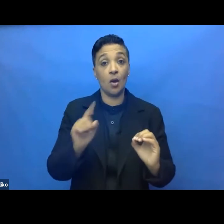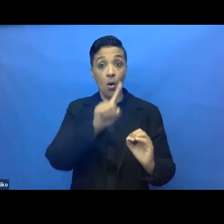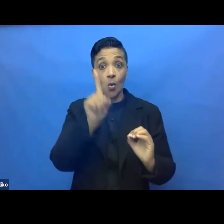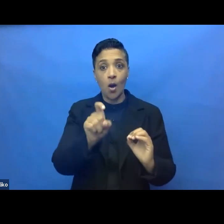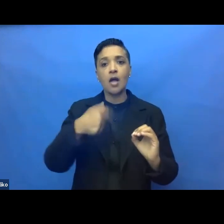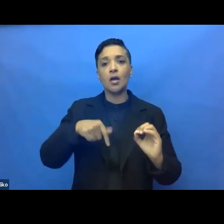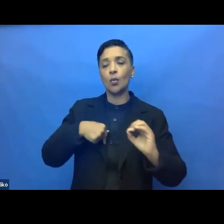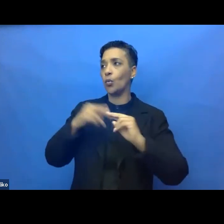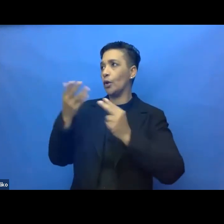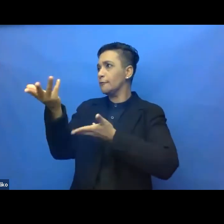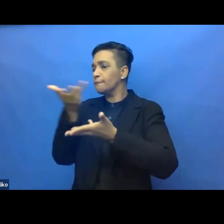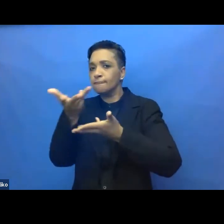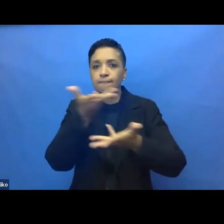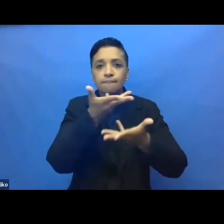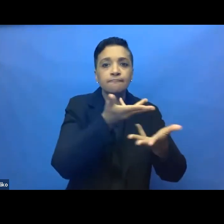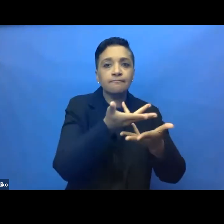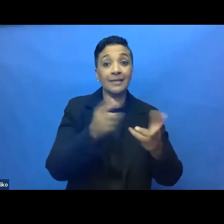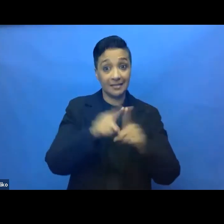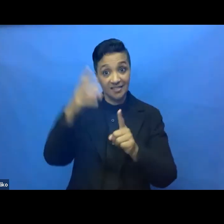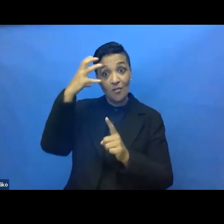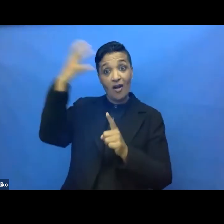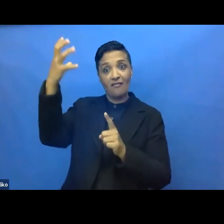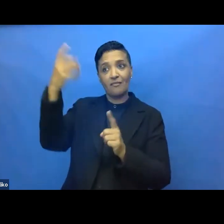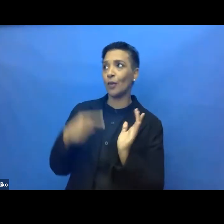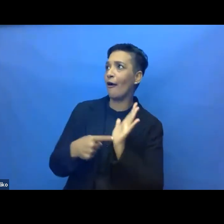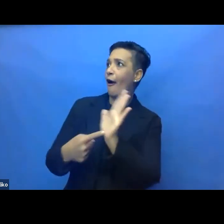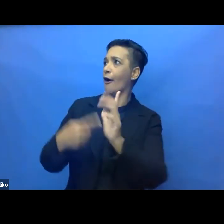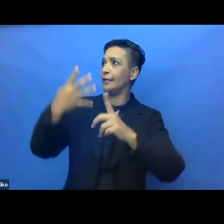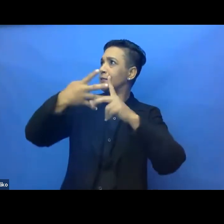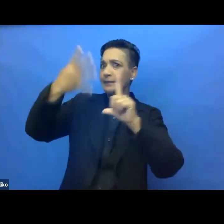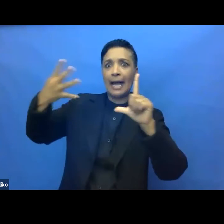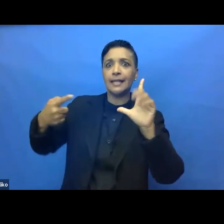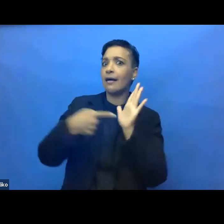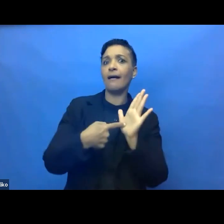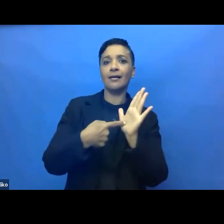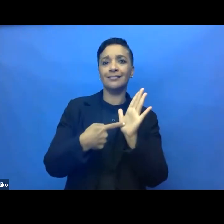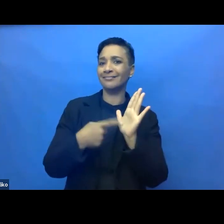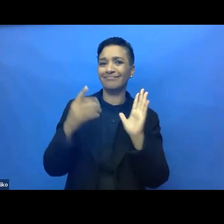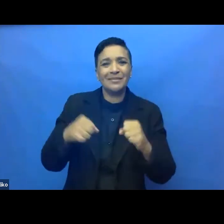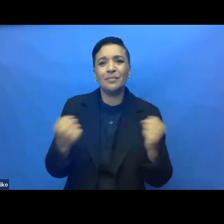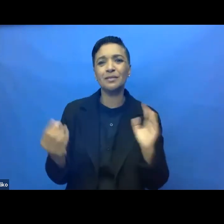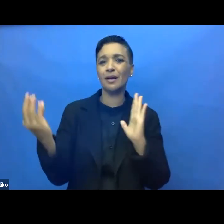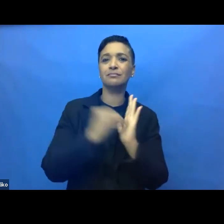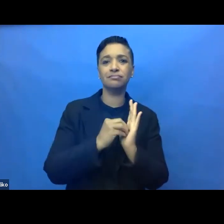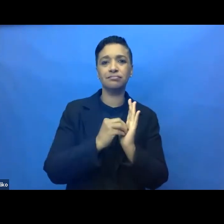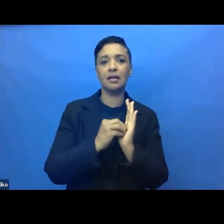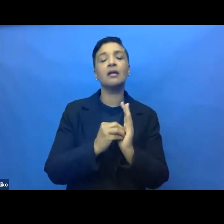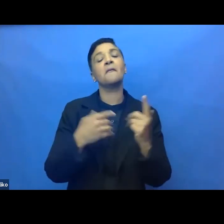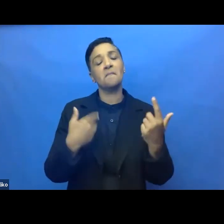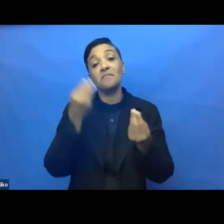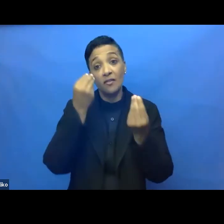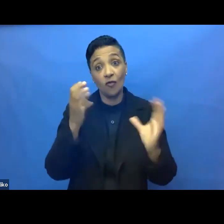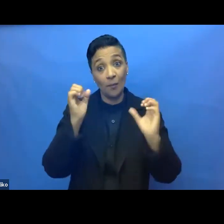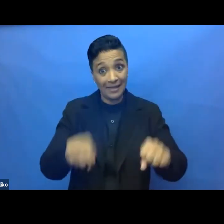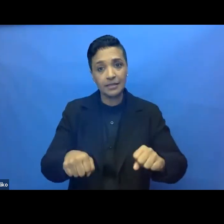concerne la situation sur le terrain. Lors de nos négociations avec le gouvernement et les parties